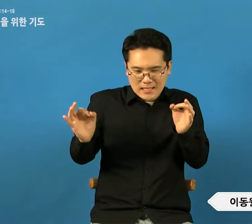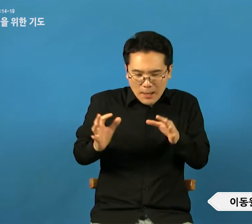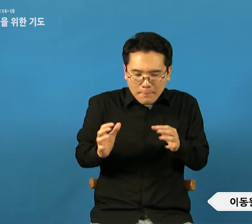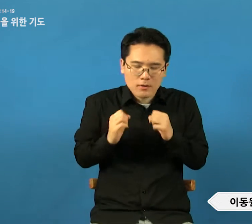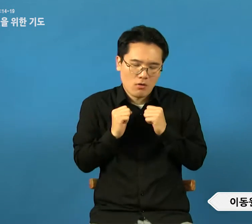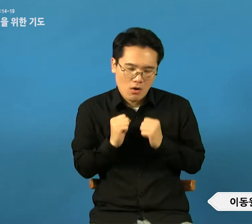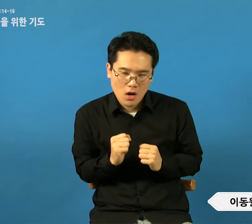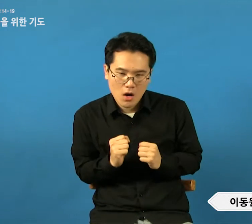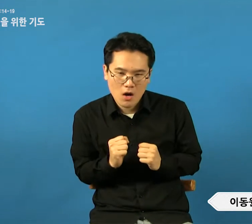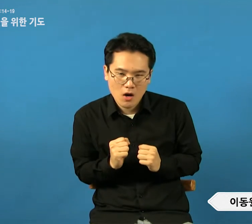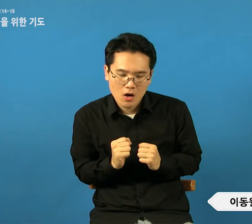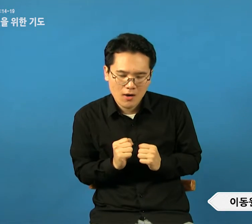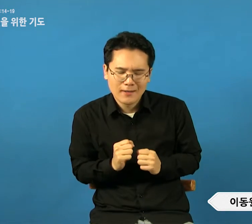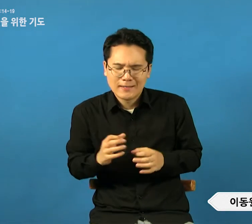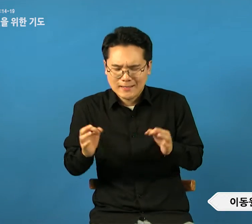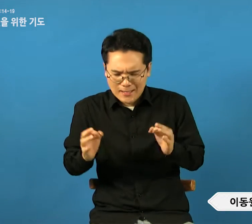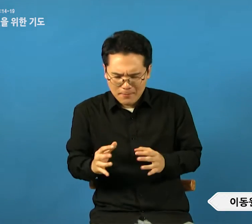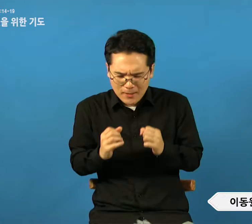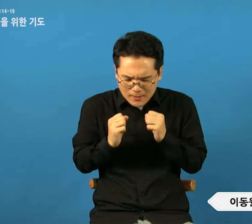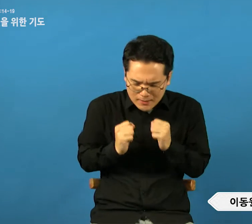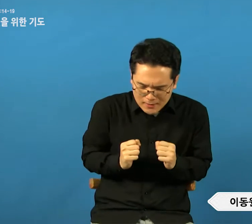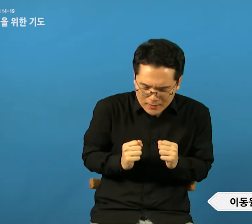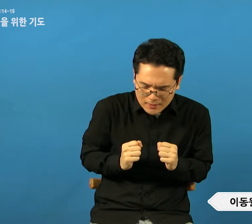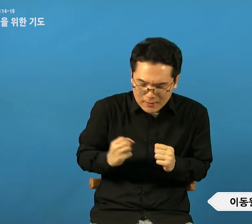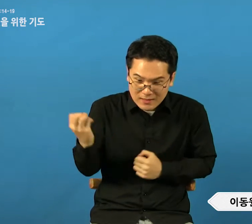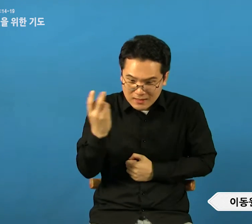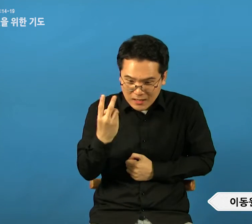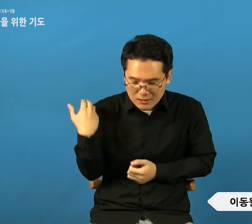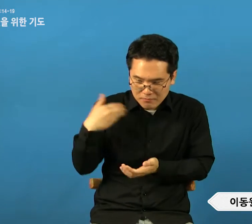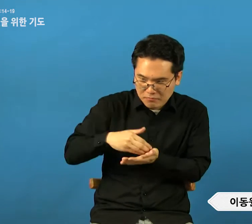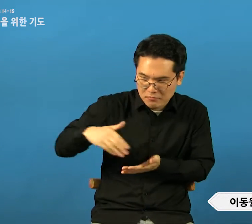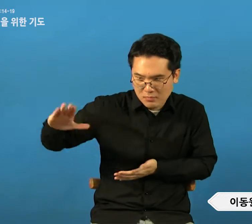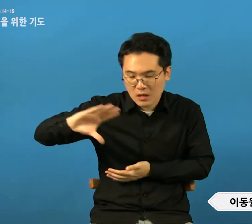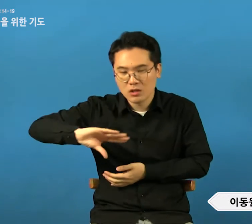그냥 있다가 가는 것. 그게 파로이케오예요.